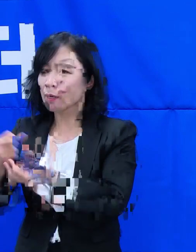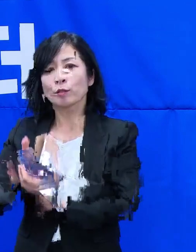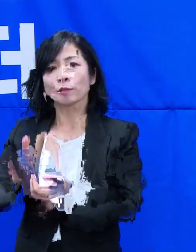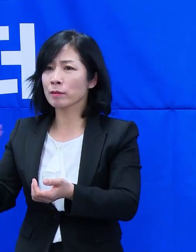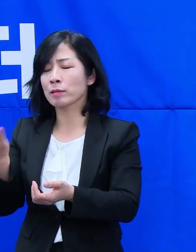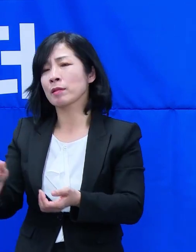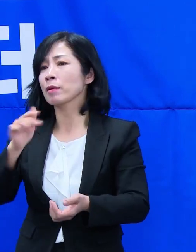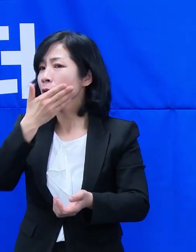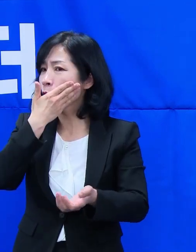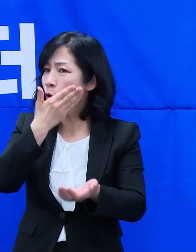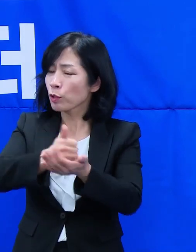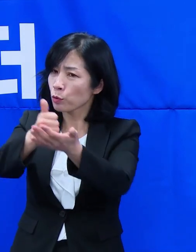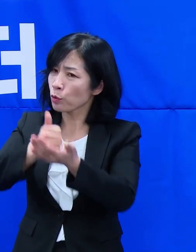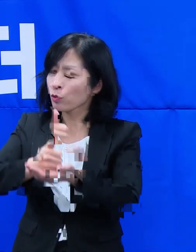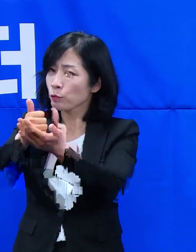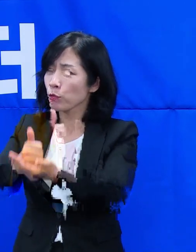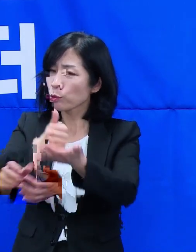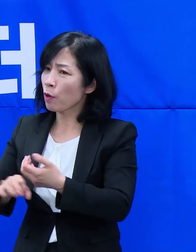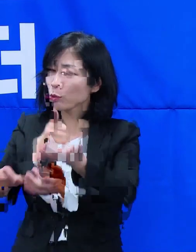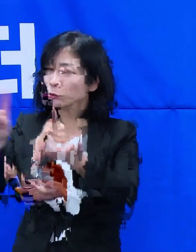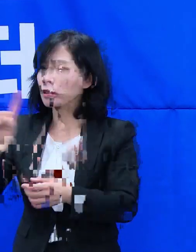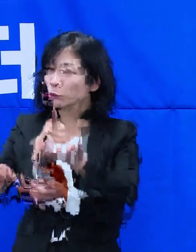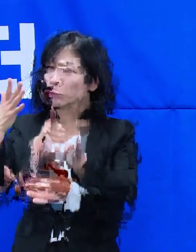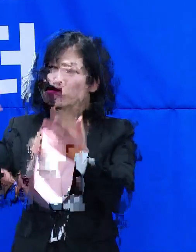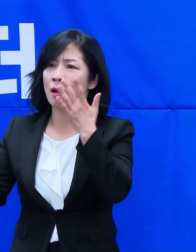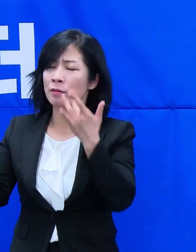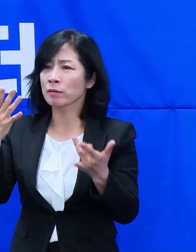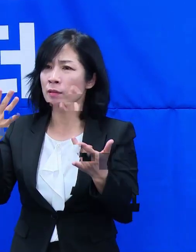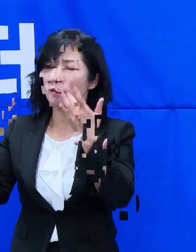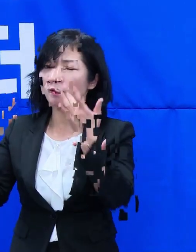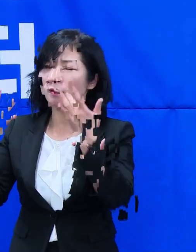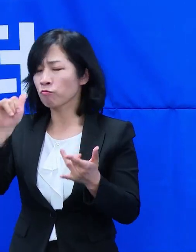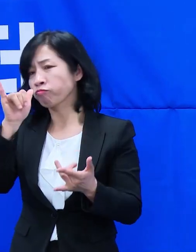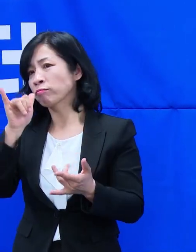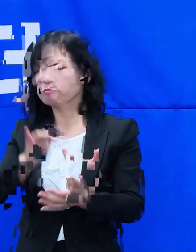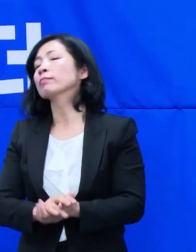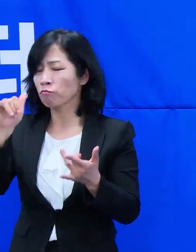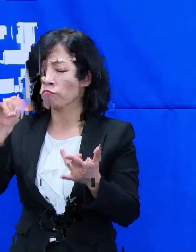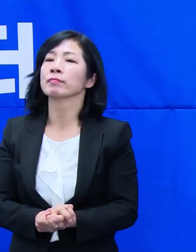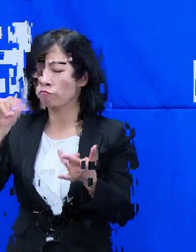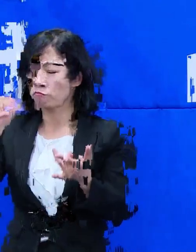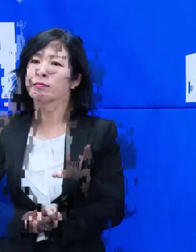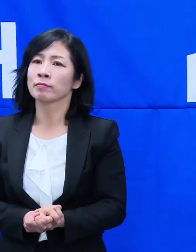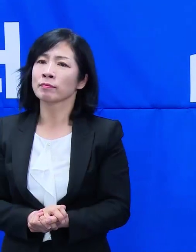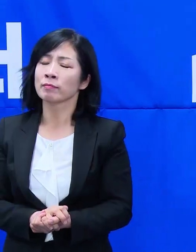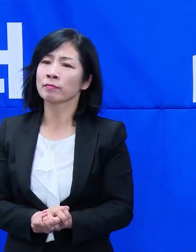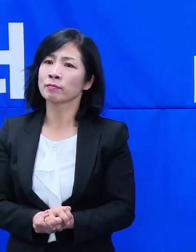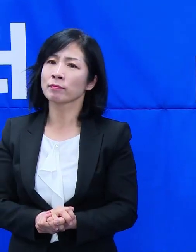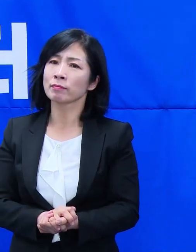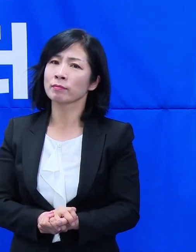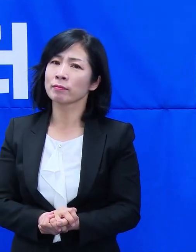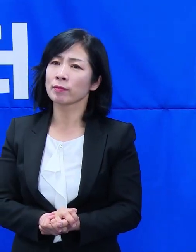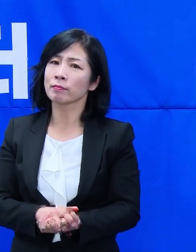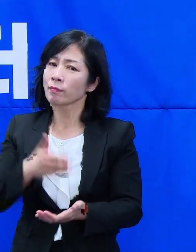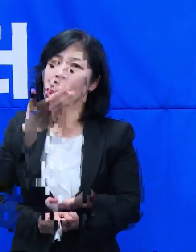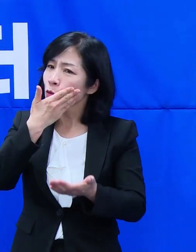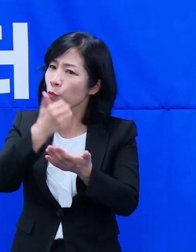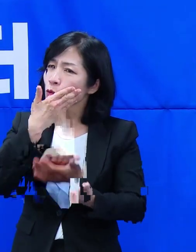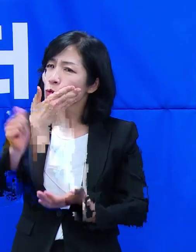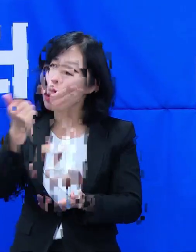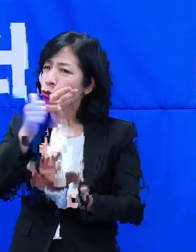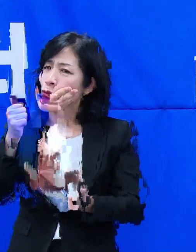되면 또 어느 분은 하게 되고 어느 분은 못하는 게 정말 내빈 소개를 못 드리는